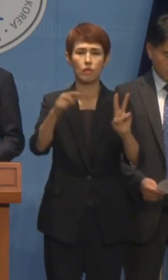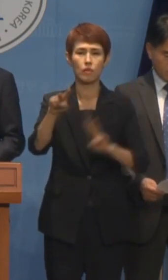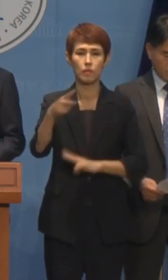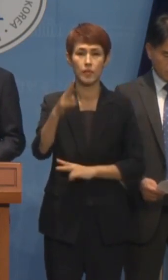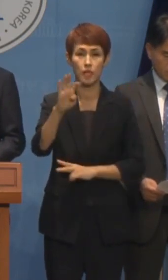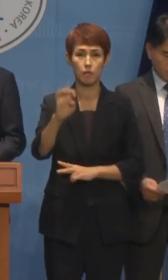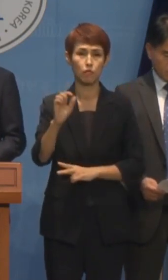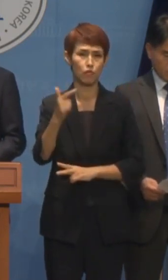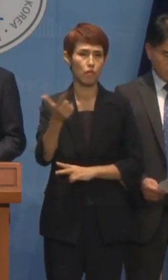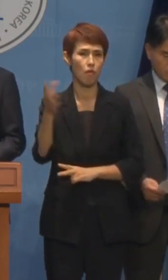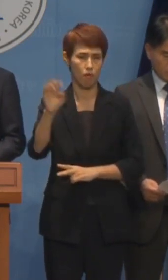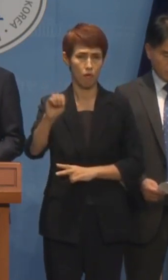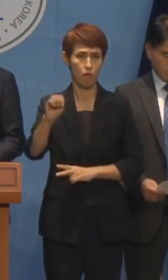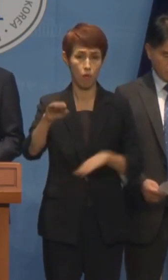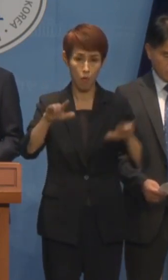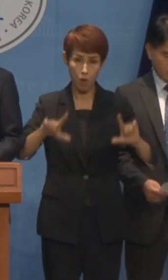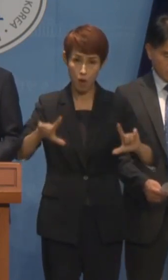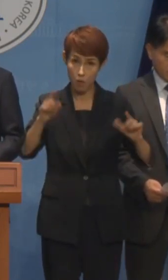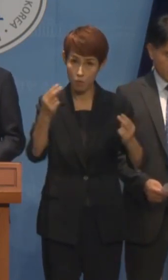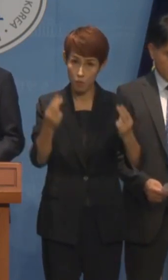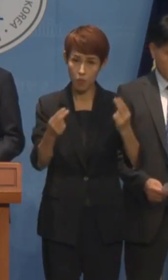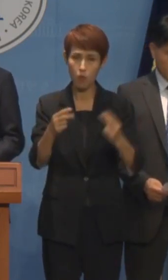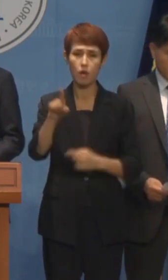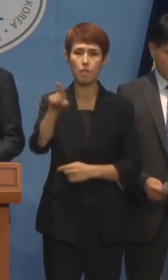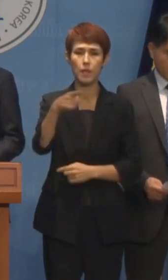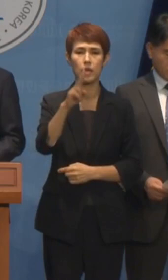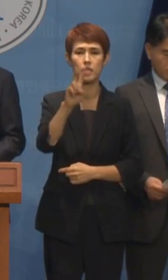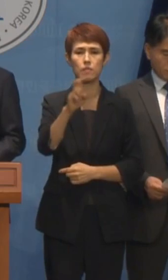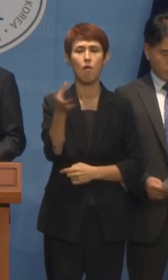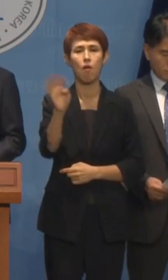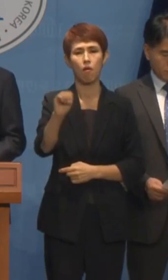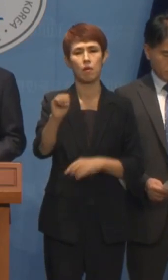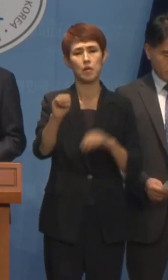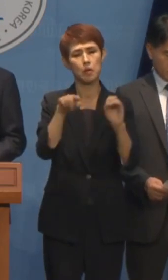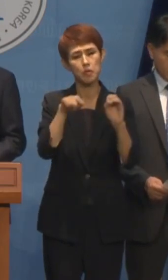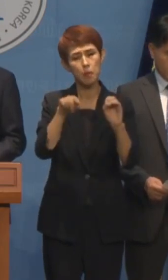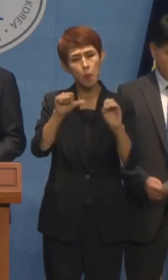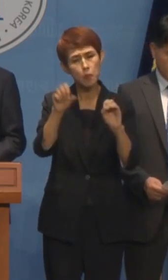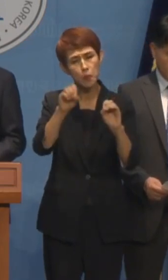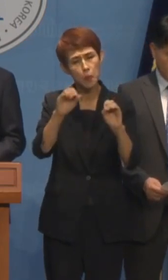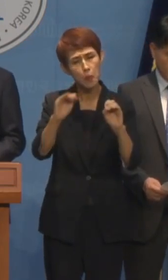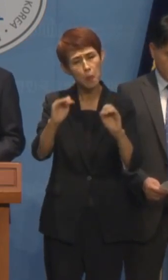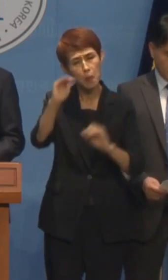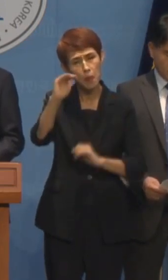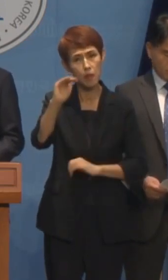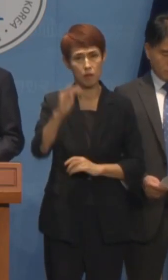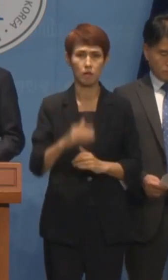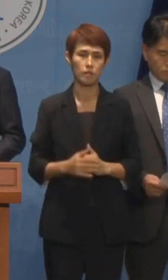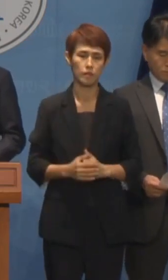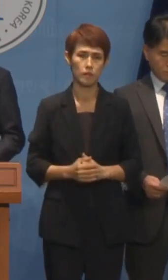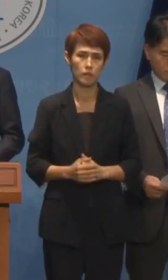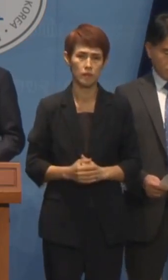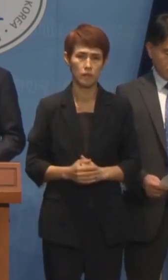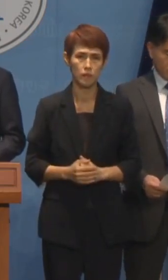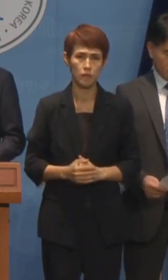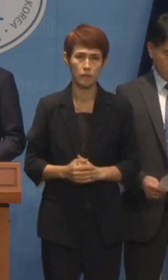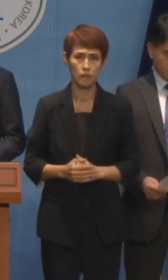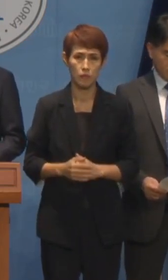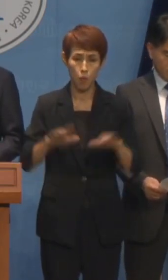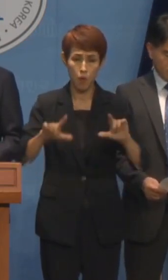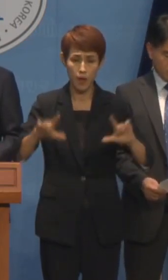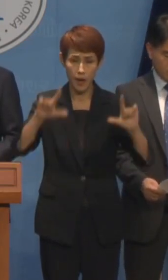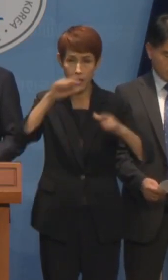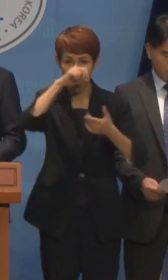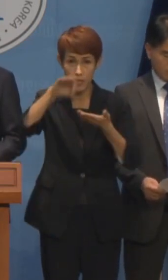6,246억 원으로 올해 대비 120억 원, 0.5% 늘어나는 데 그쳤다. 올해